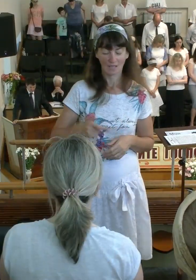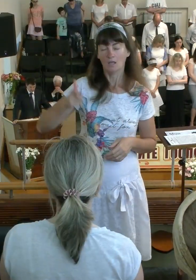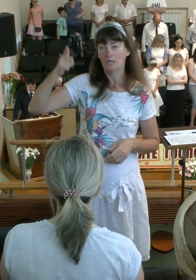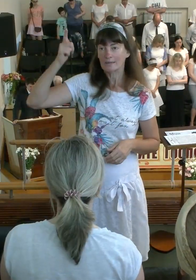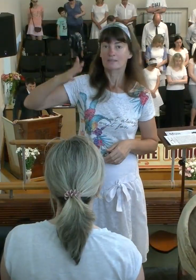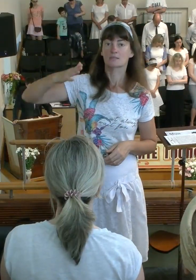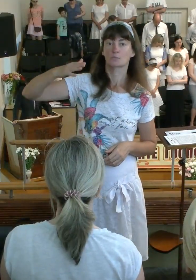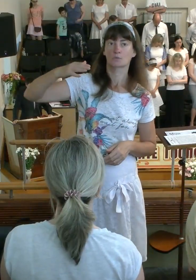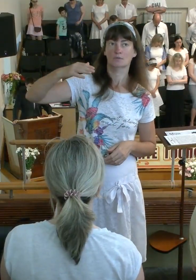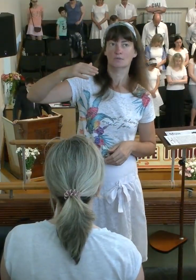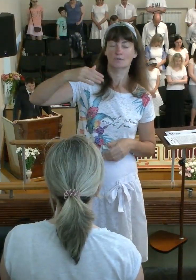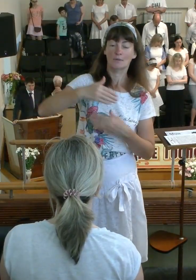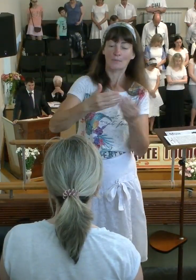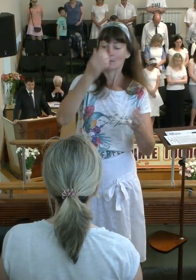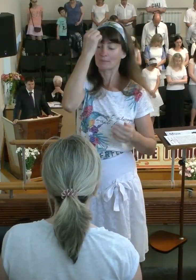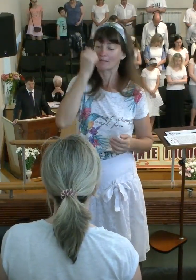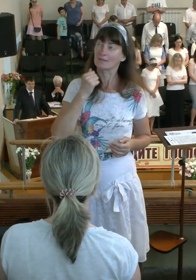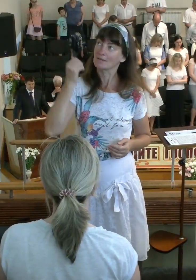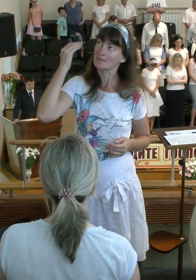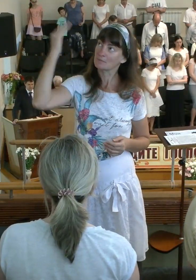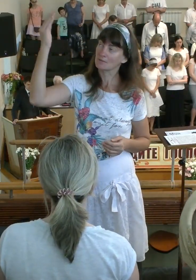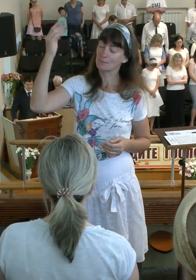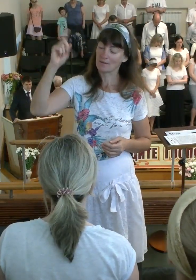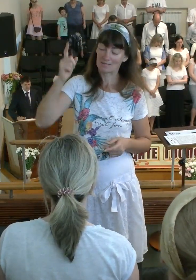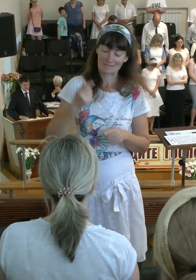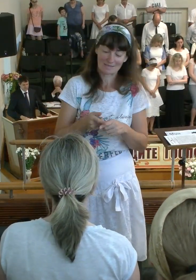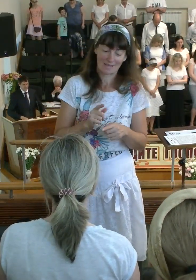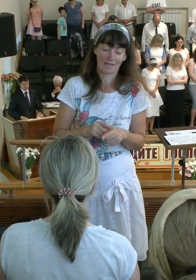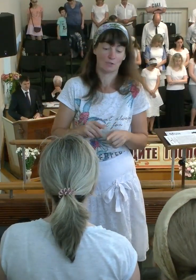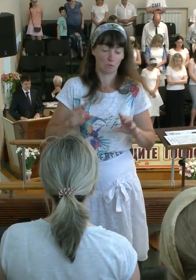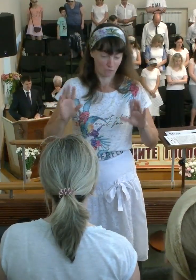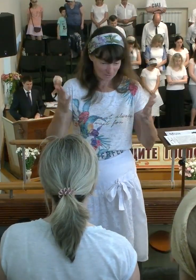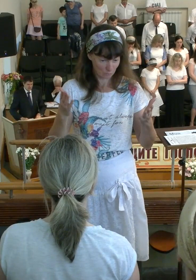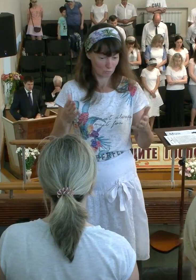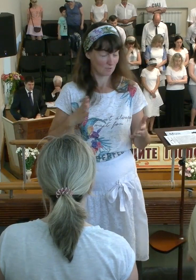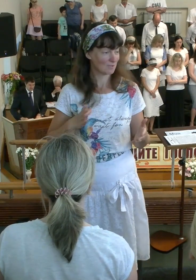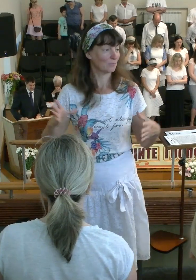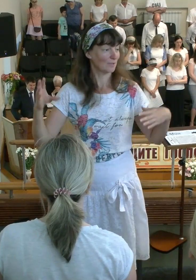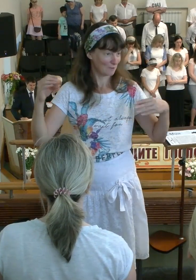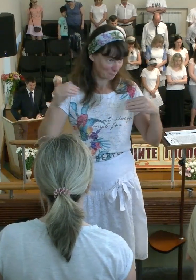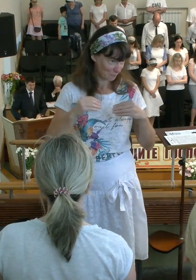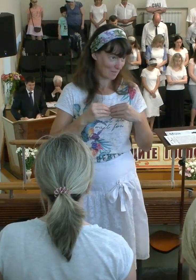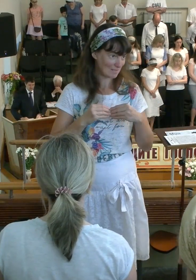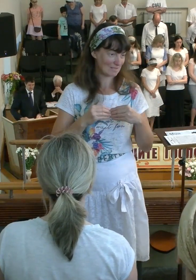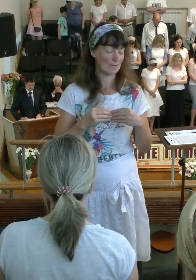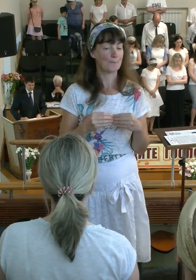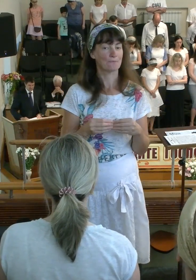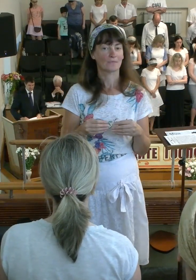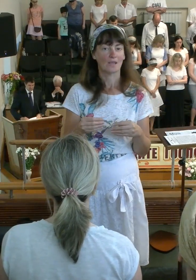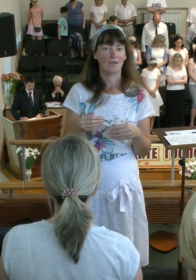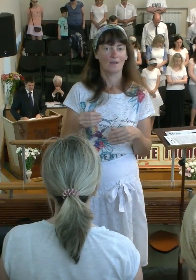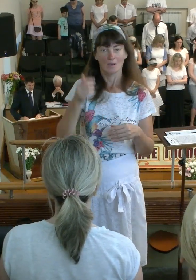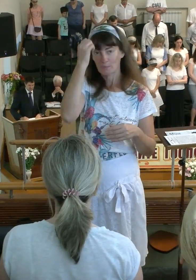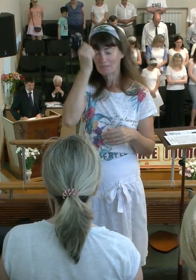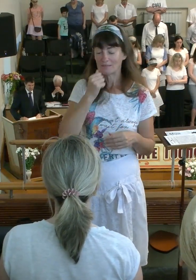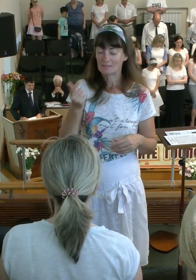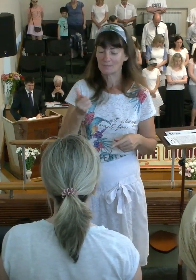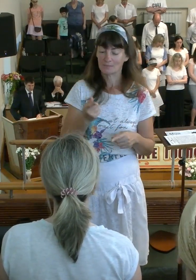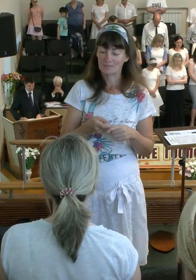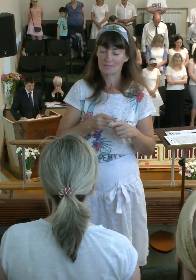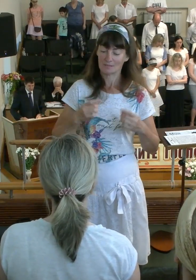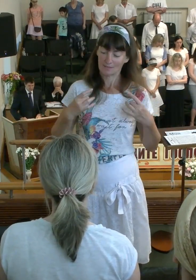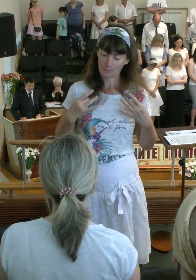Господь, мы благодарим Тебя за то, что дал нам возможность сегодня быть вместе. Благодарим Тебя за этот праздник. Дай нам,